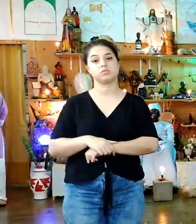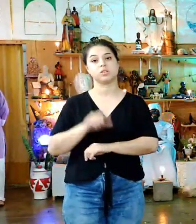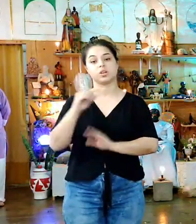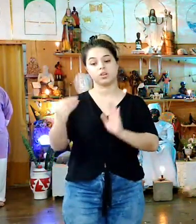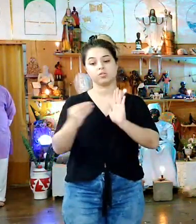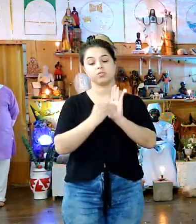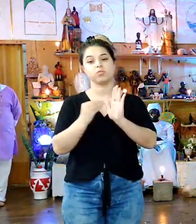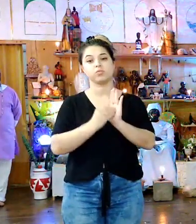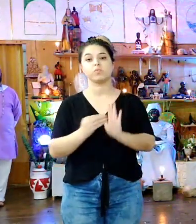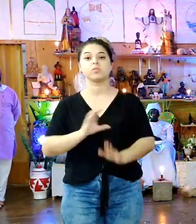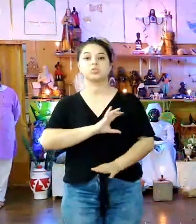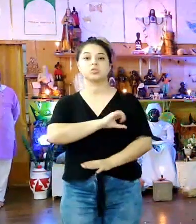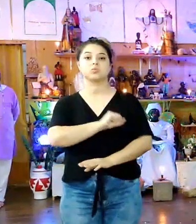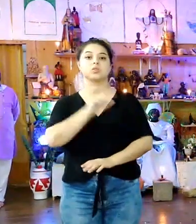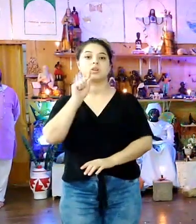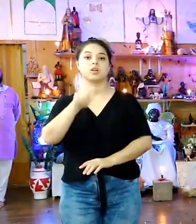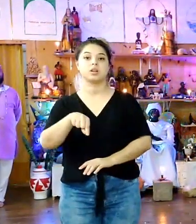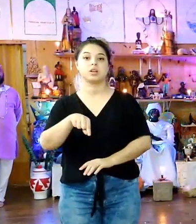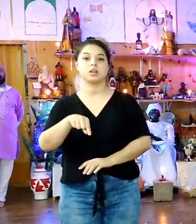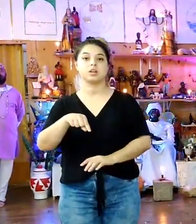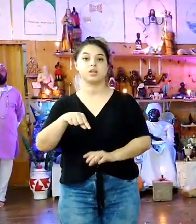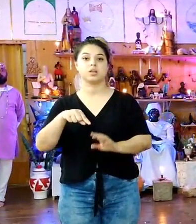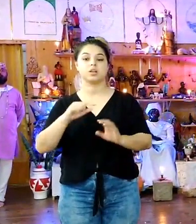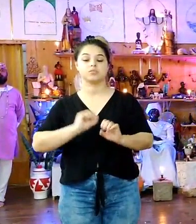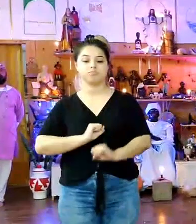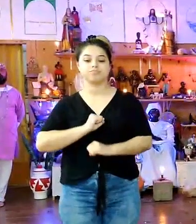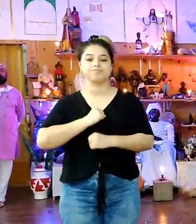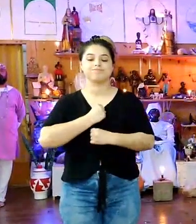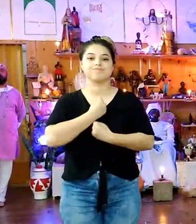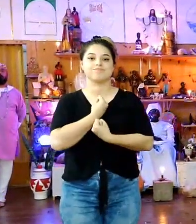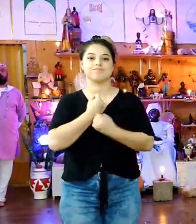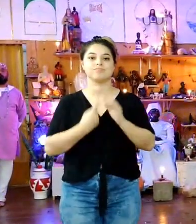a falta de amor, é a expressão do ódio.